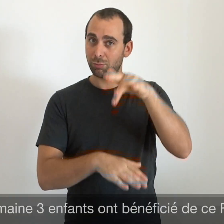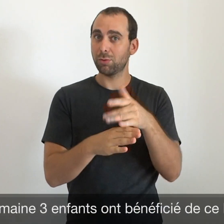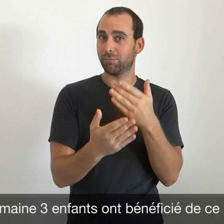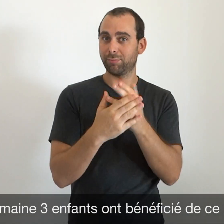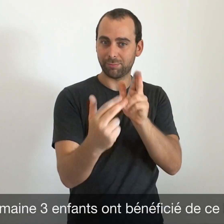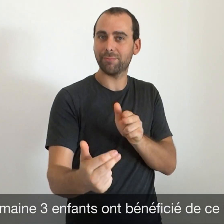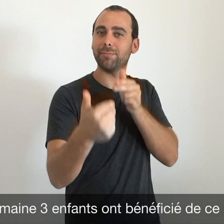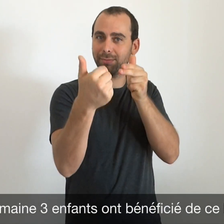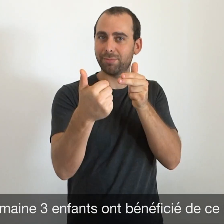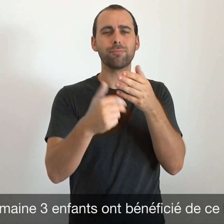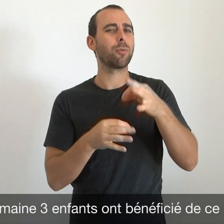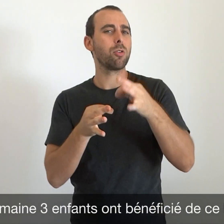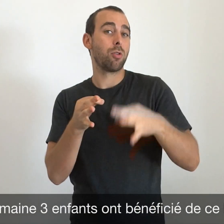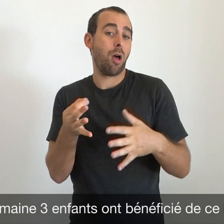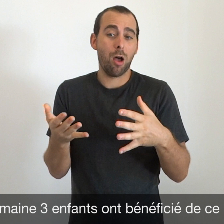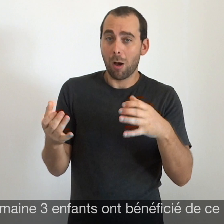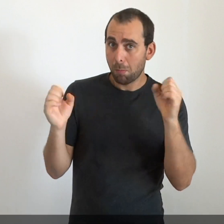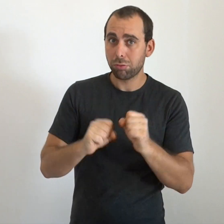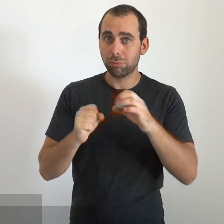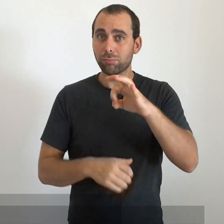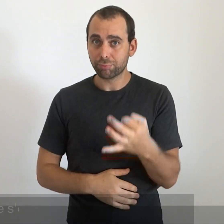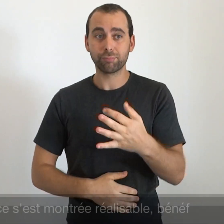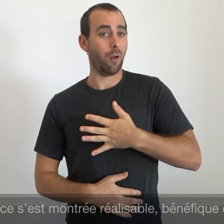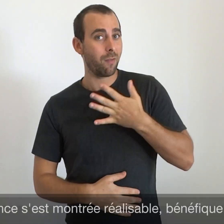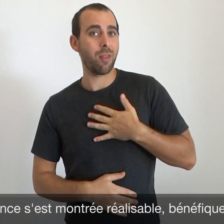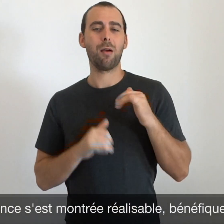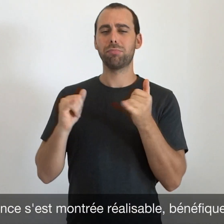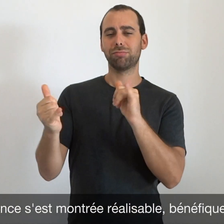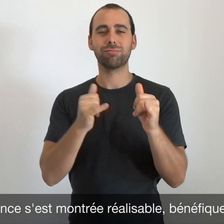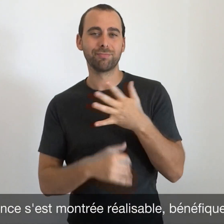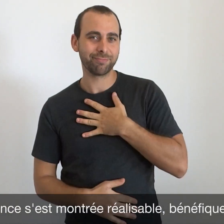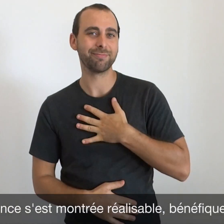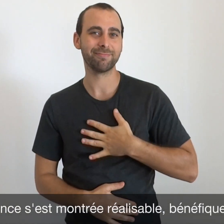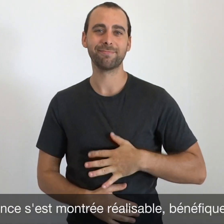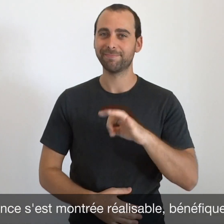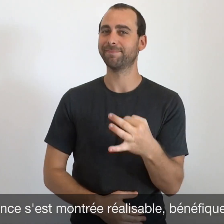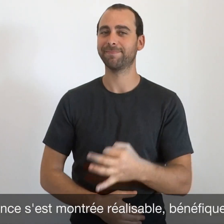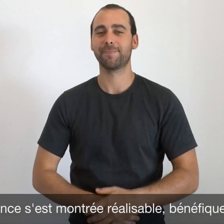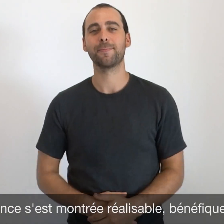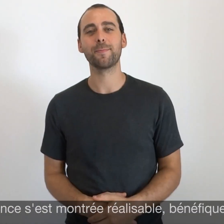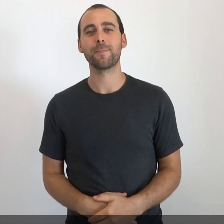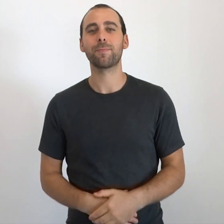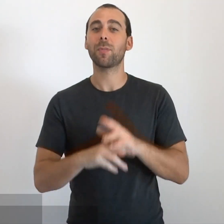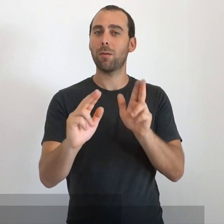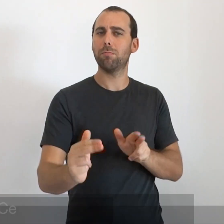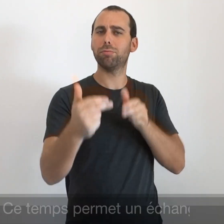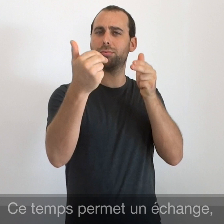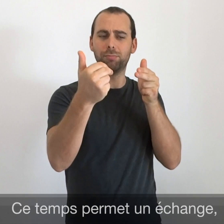Cette semaine, 3 enfants ont bénéficié du rendez-vous FaceTime. L'expérience est montrée réalisable, bénéfique et ludique.